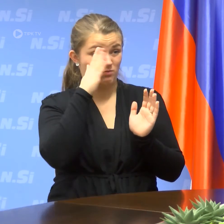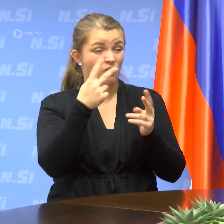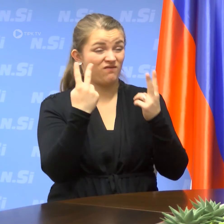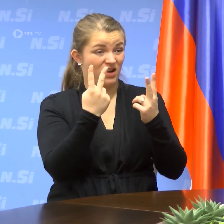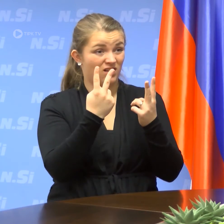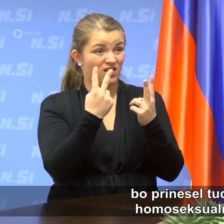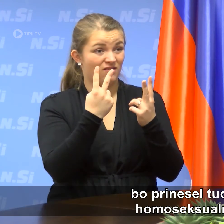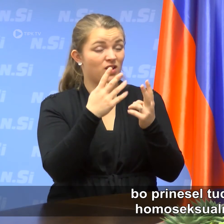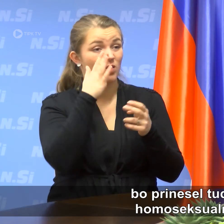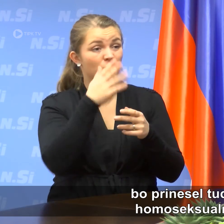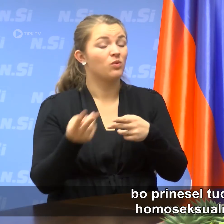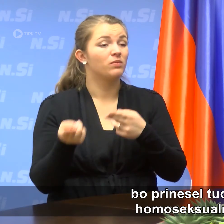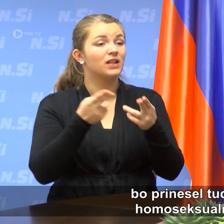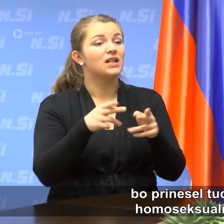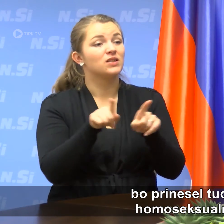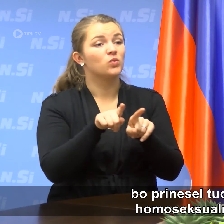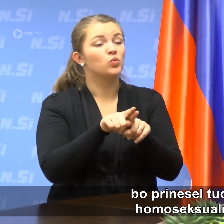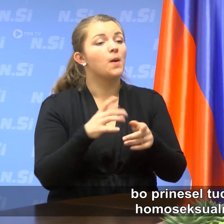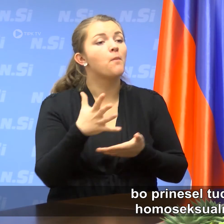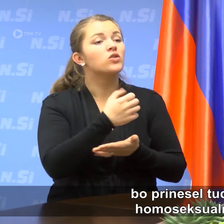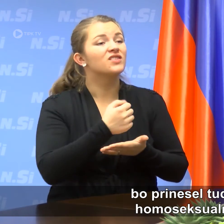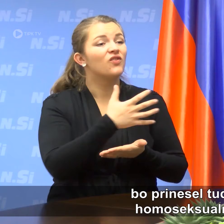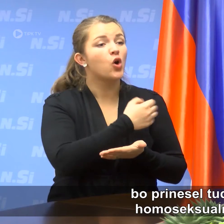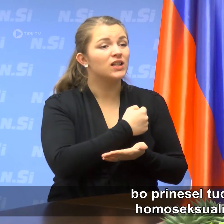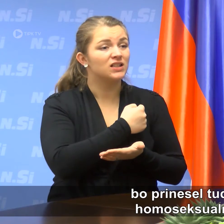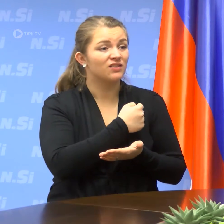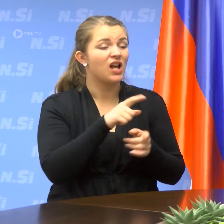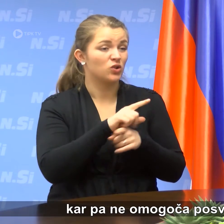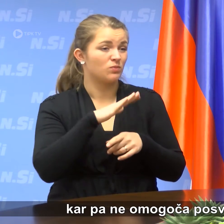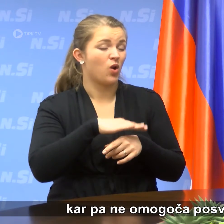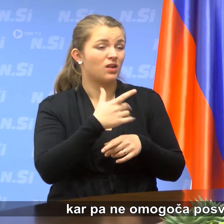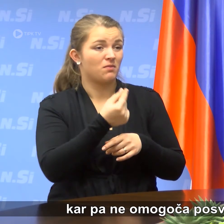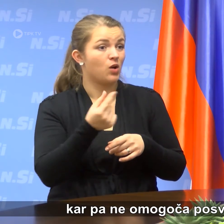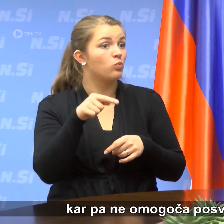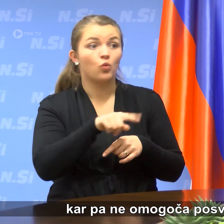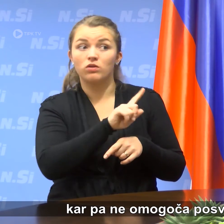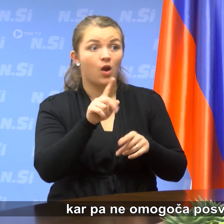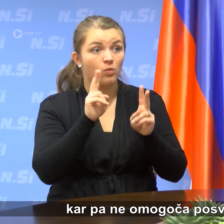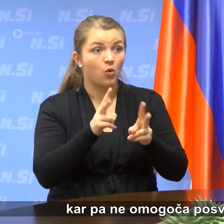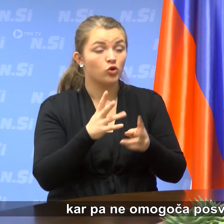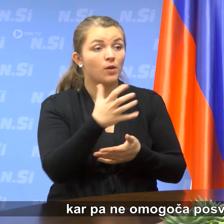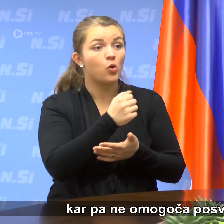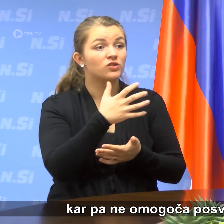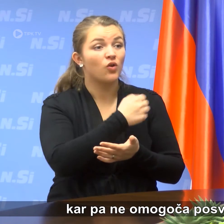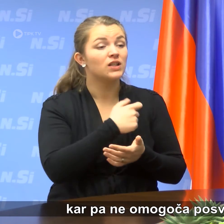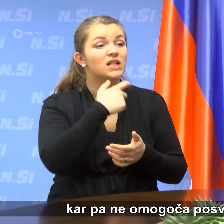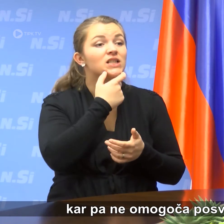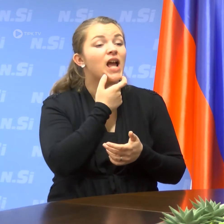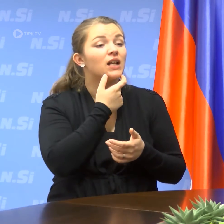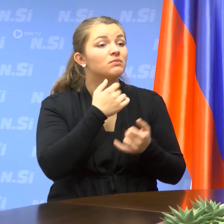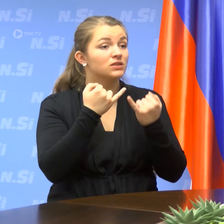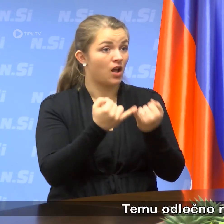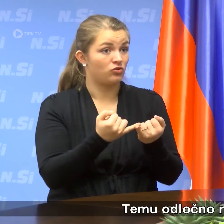prinesel tudi posvojitve homoseksualnim parom, kar pa ne omogoča posvojitve starim staršem. Temu